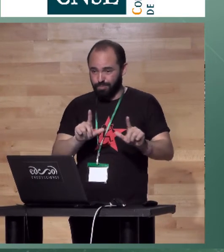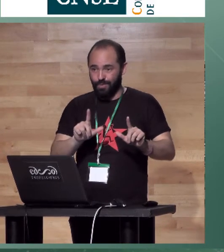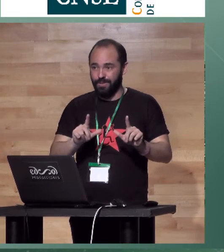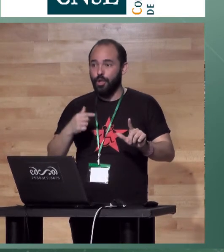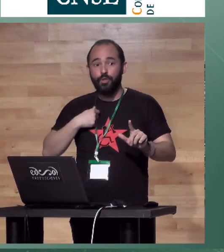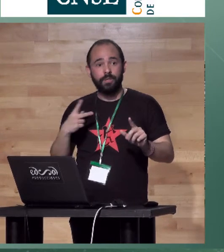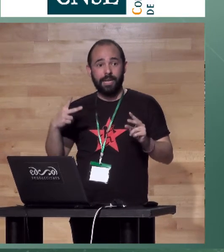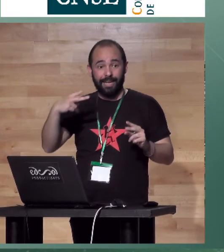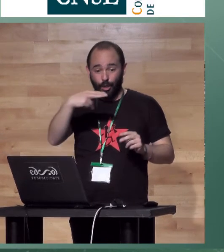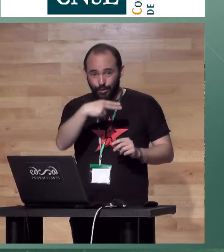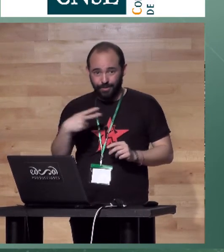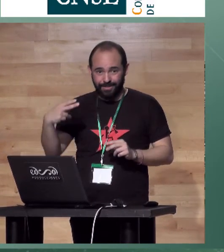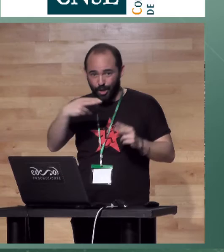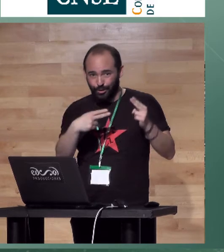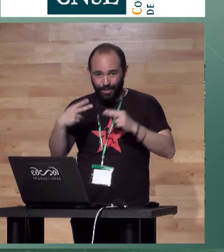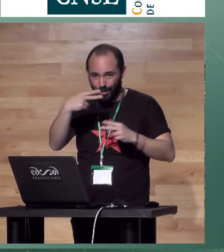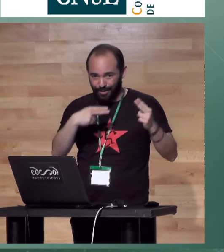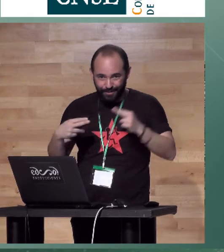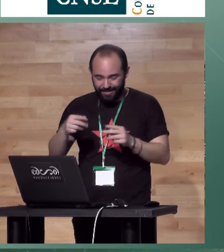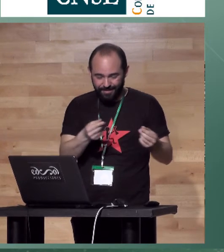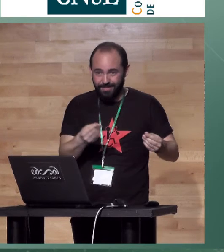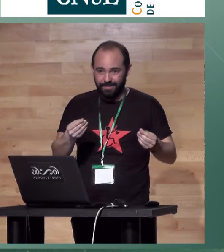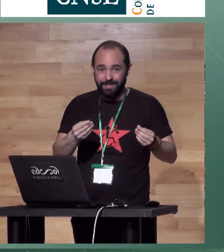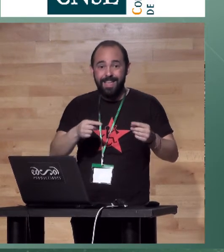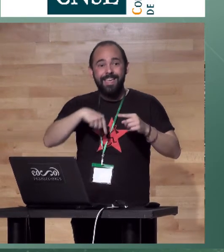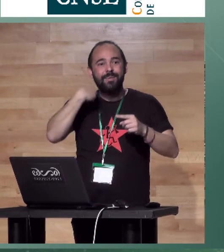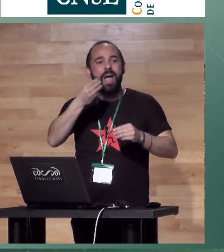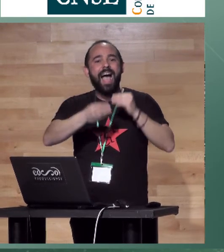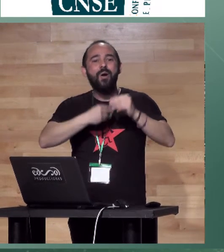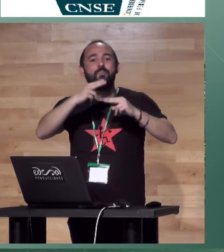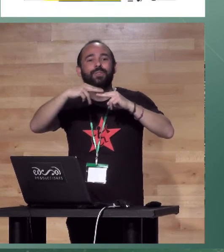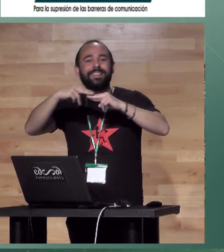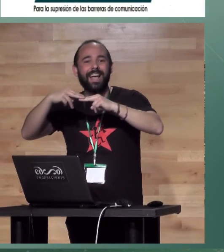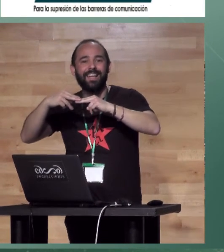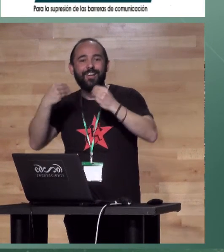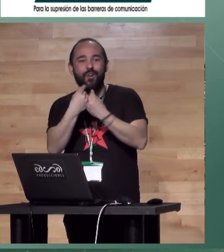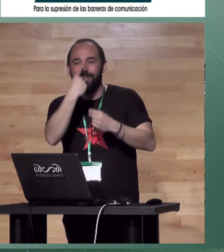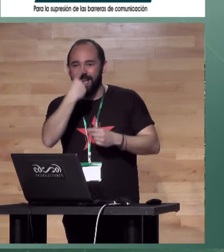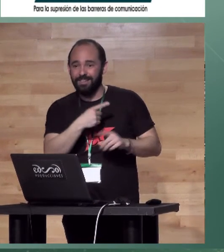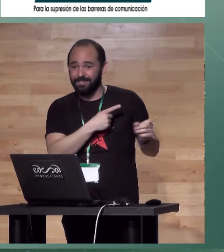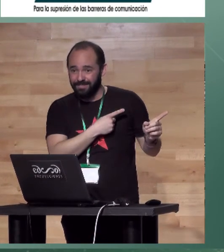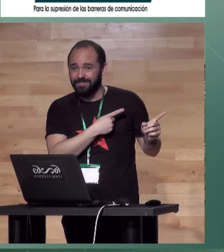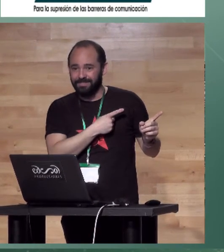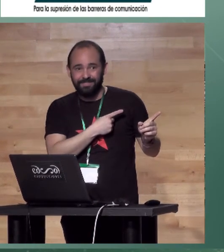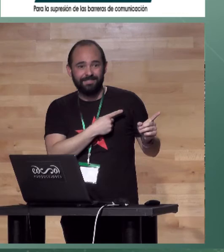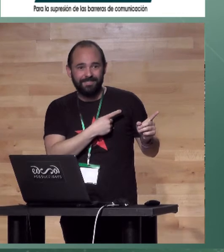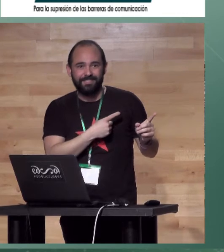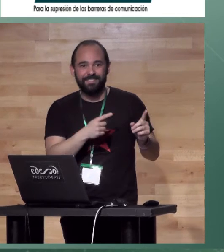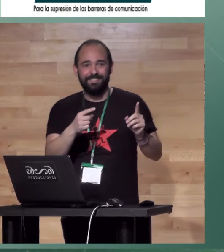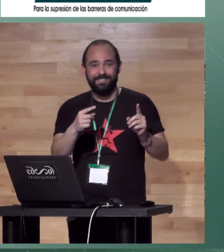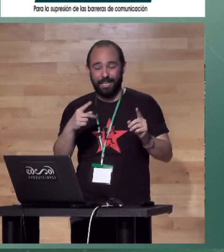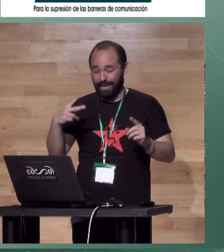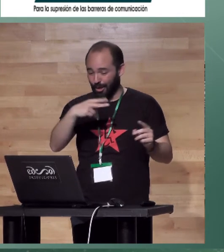Porque veis todos los dibujos. Yo lo que puedo hacer es recortar, recortar, recortar y luego lo que hago es un montaje con las imágenes.